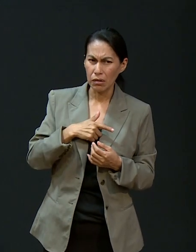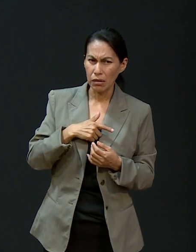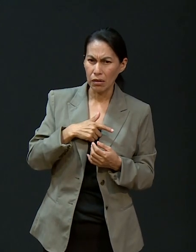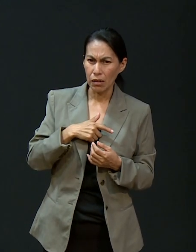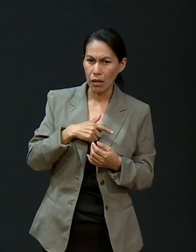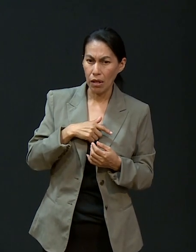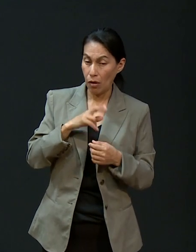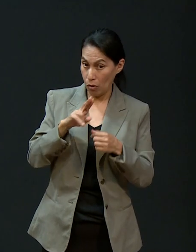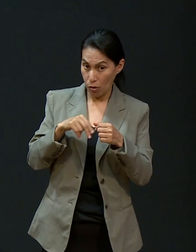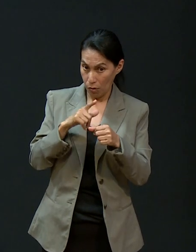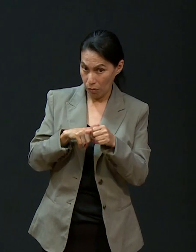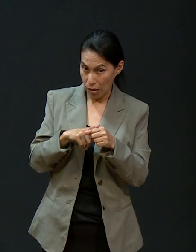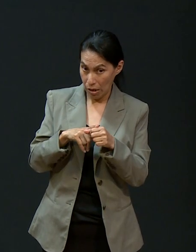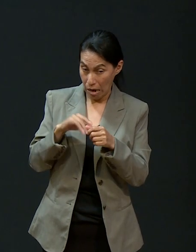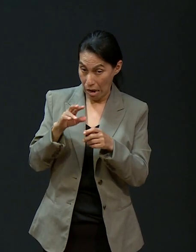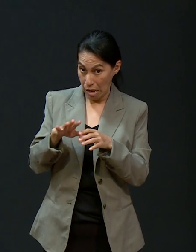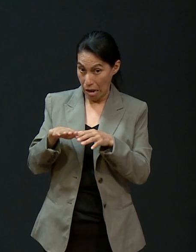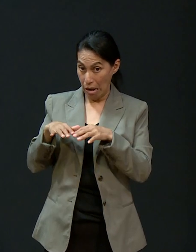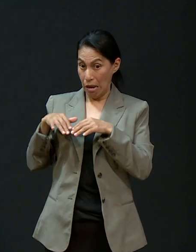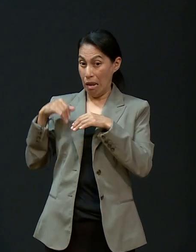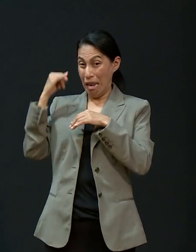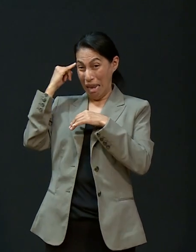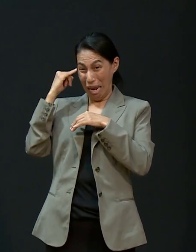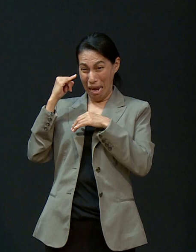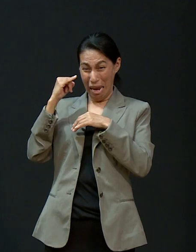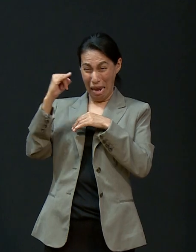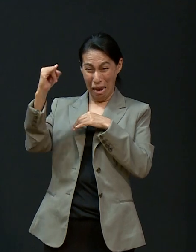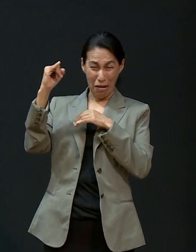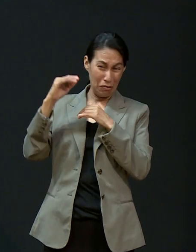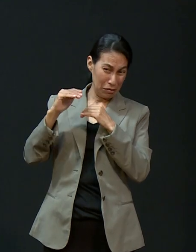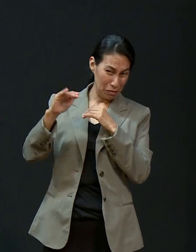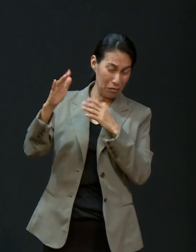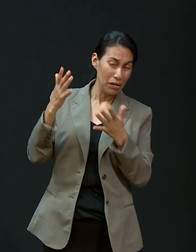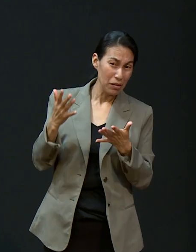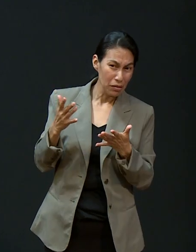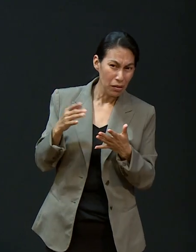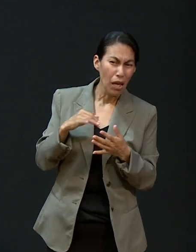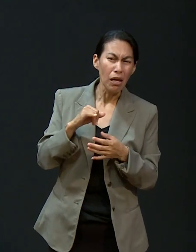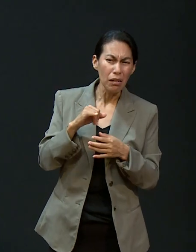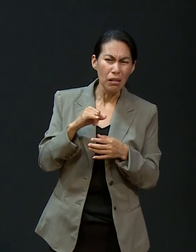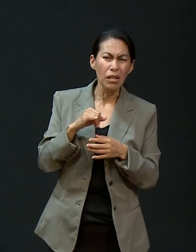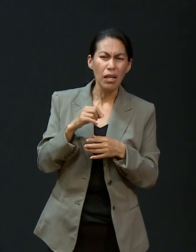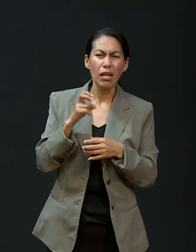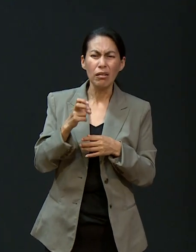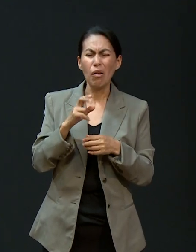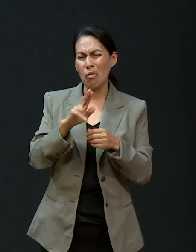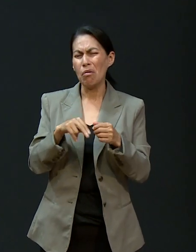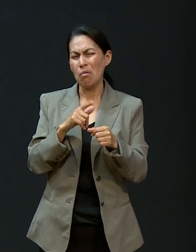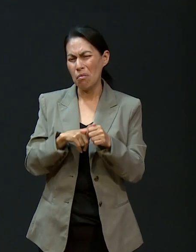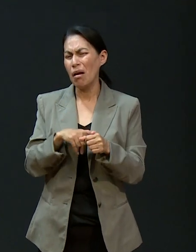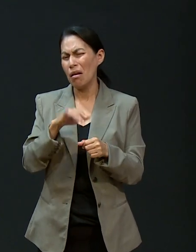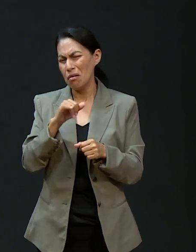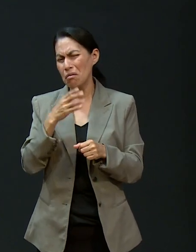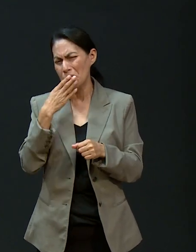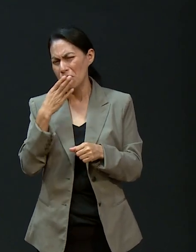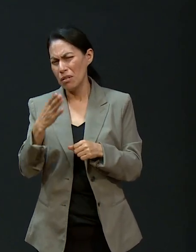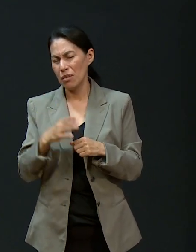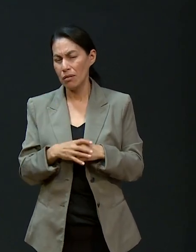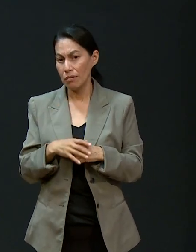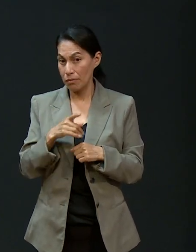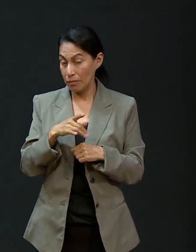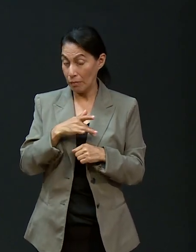nadar un poco O sea, normalmente te ibas a nadar muy lejos de la playa. Antes, ahorita no más. Por eso decían, es normal. Ajá,